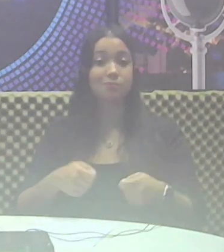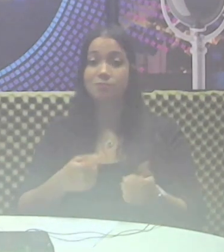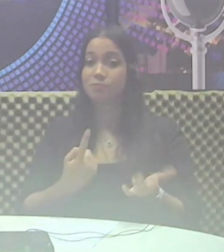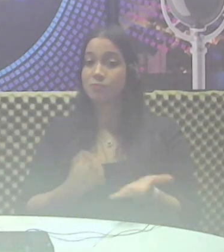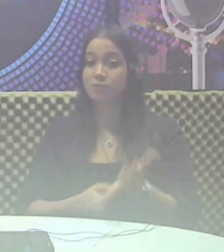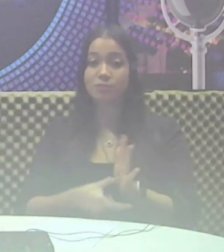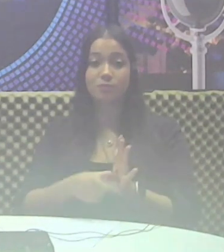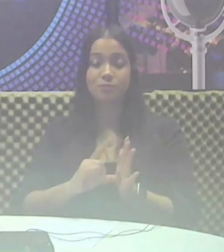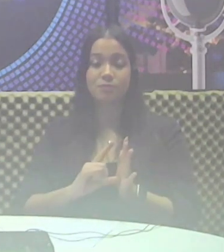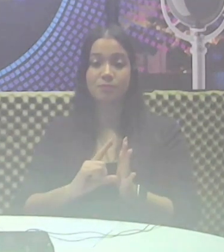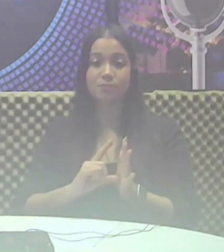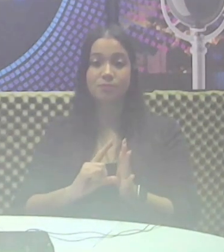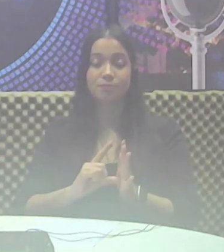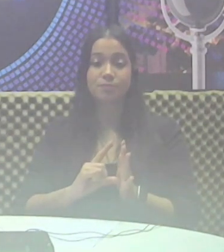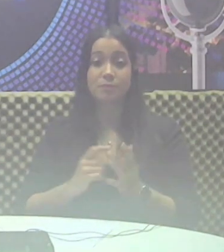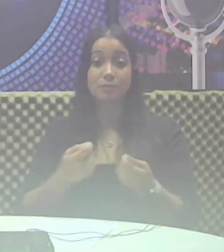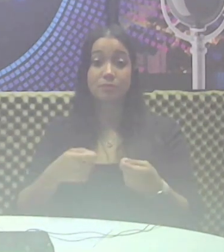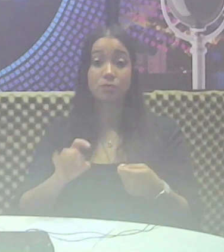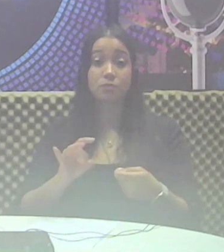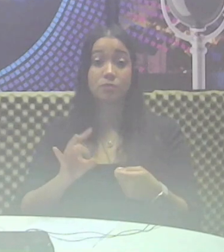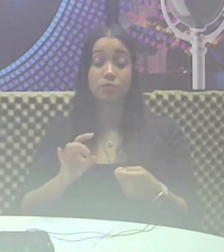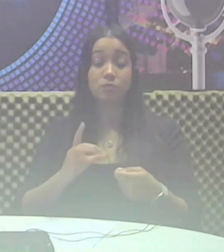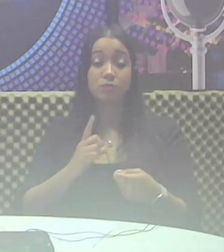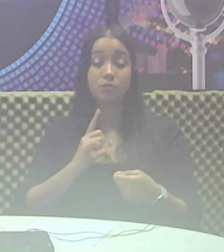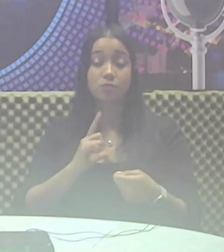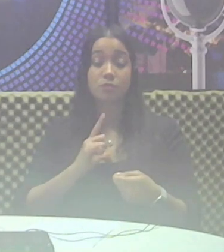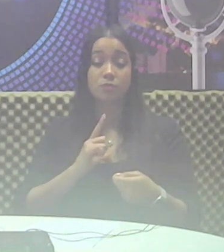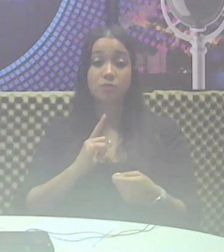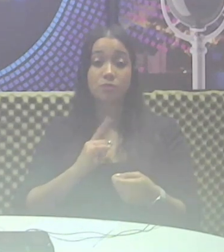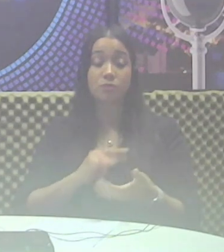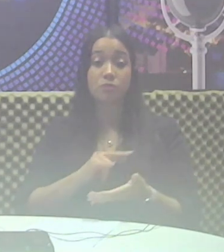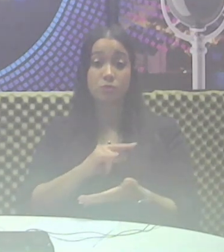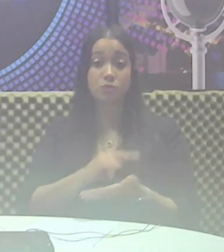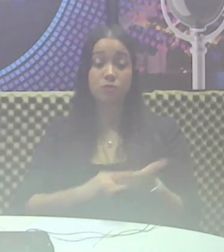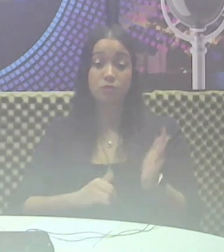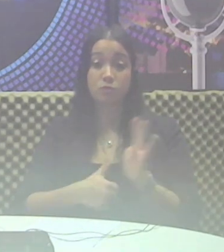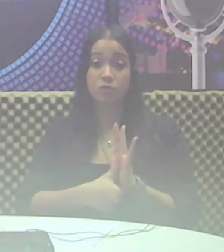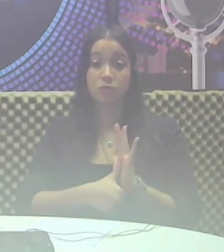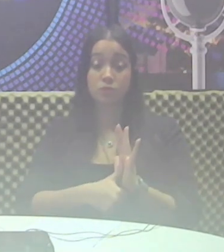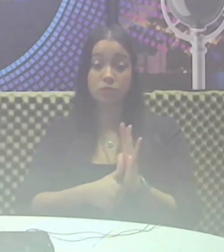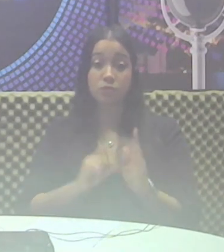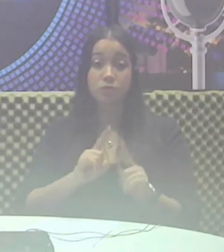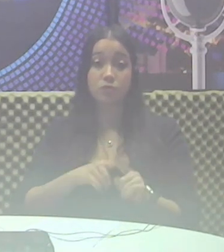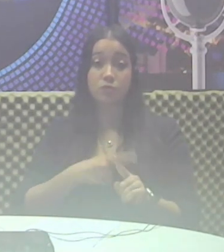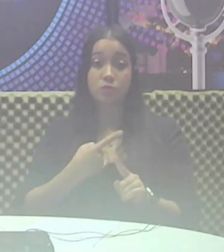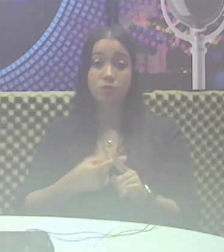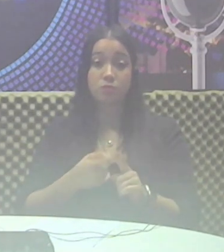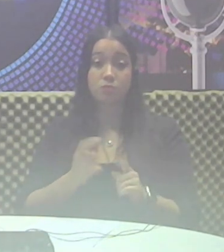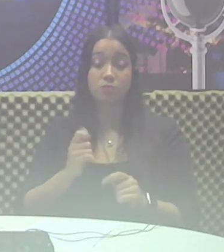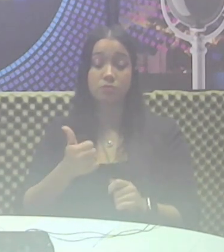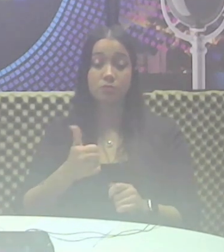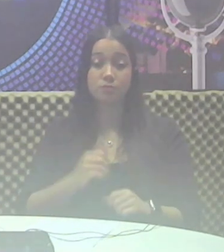agendamento prévio. É preciso portar, contudo, documento de identificação válido.